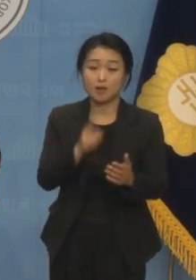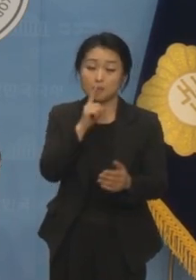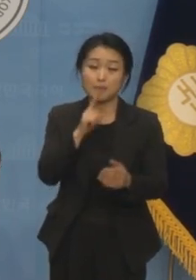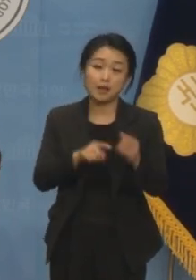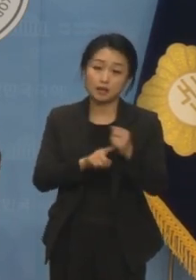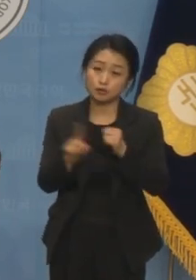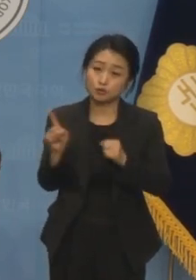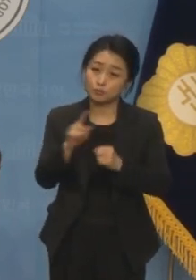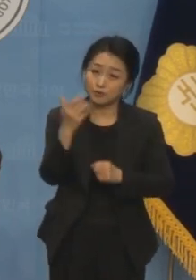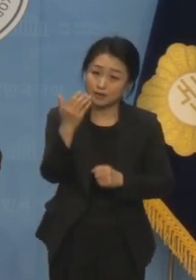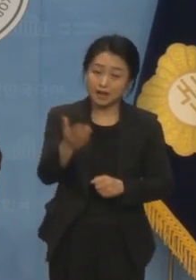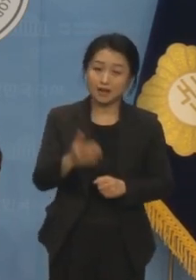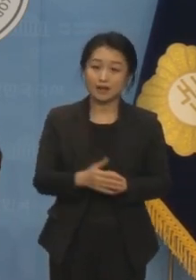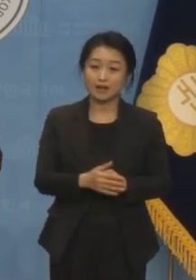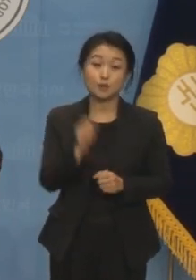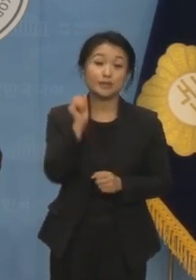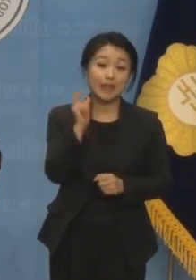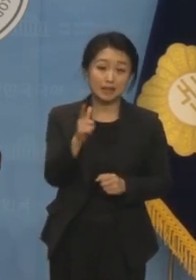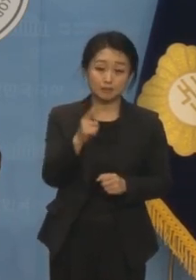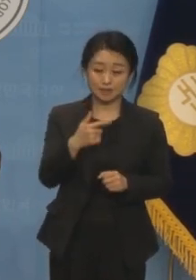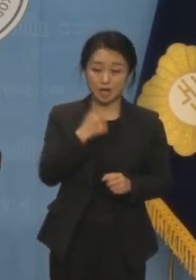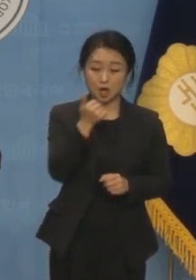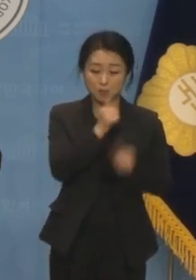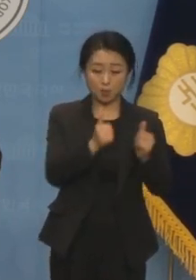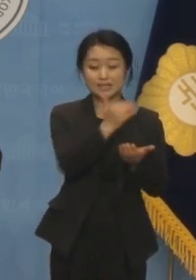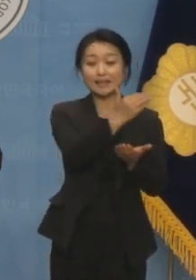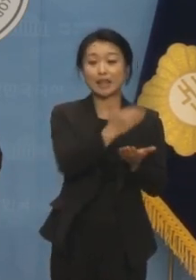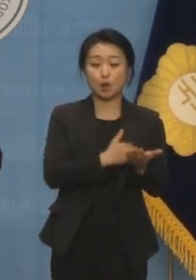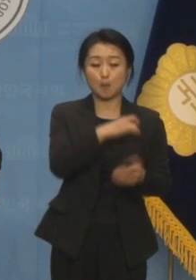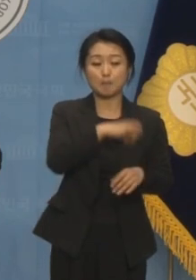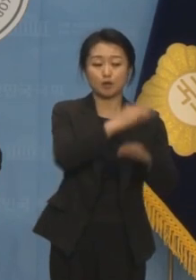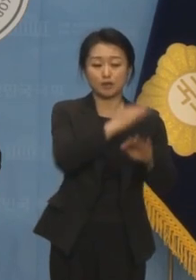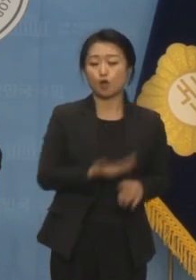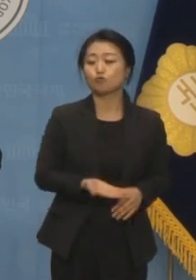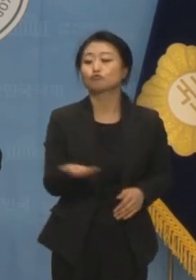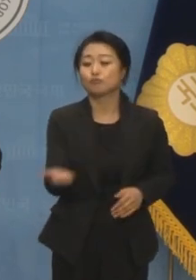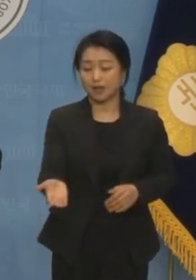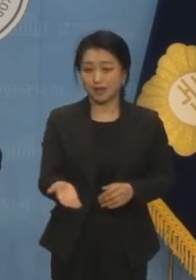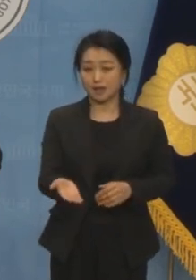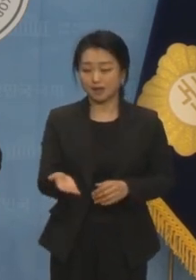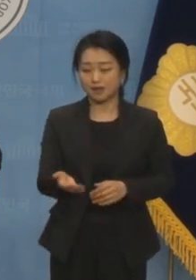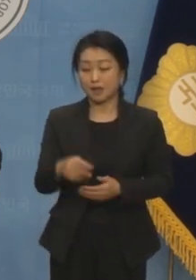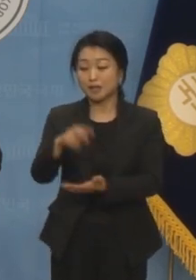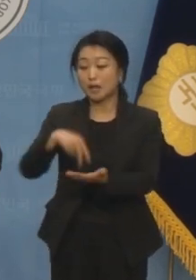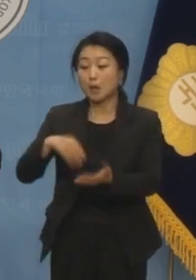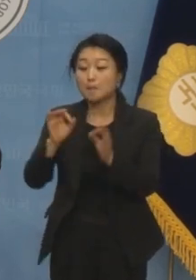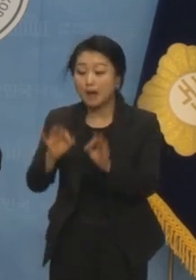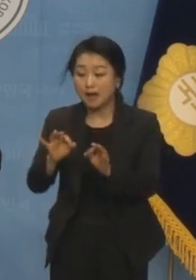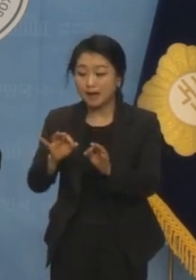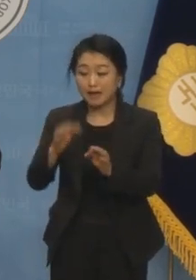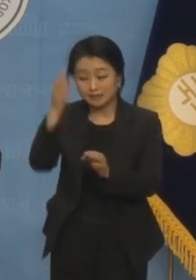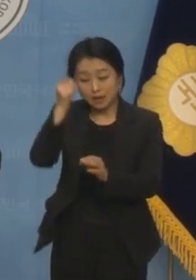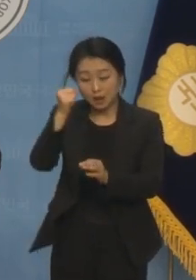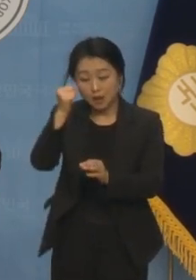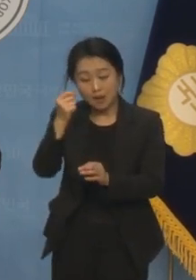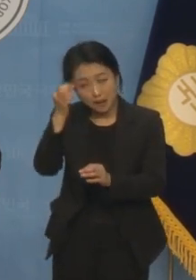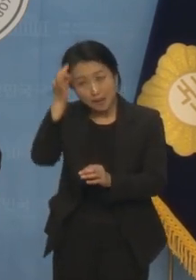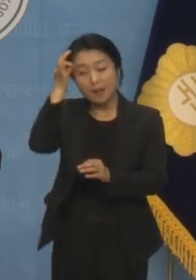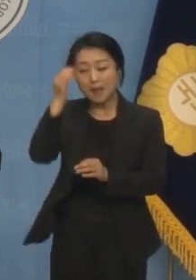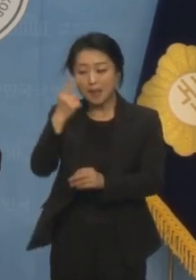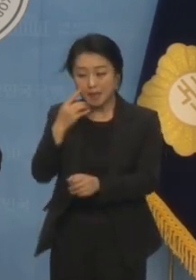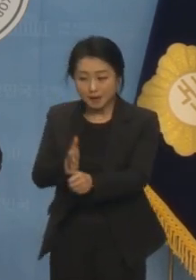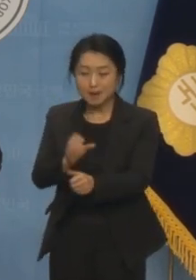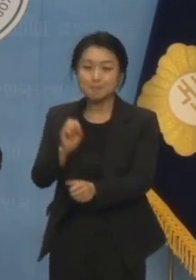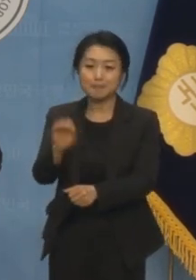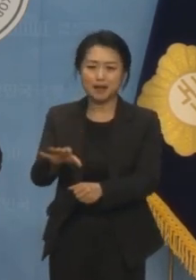변론 요지서를 보낼 이유도 전혀 없었을 겁니다. 왜냐하면 사실대로 얘기하면 되기 때문입니다. 있는 대로. 그러나 기억나지 않는다는 얘기도 분명히